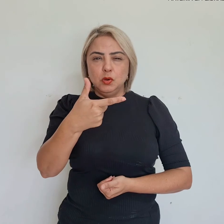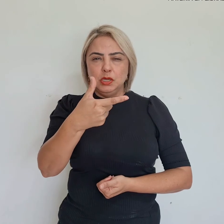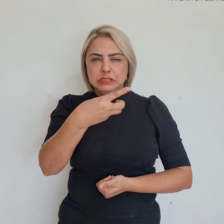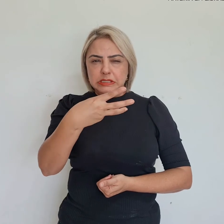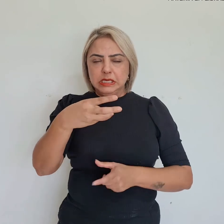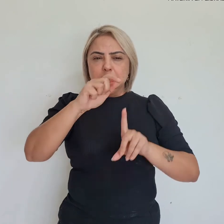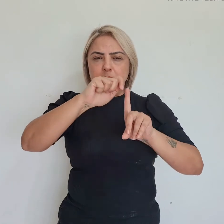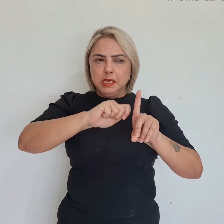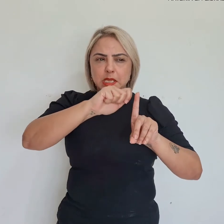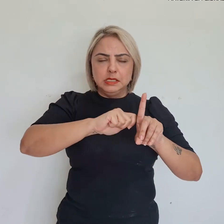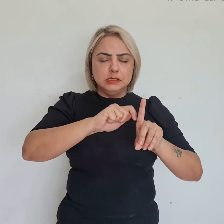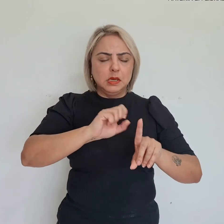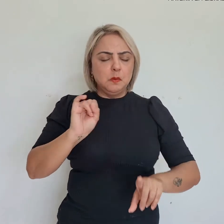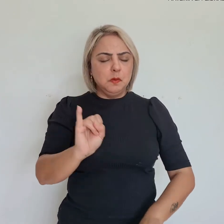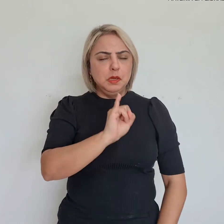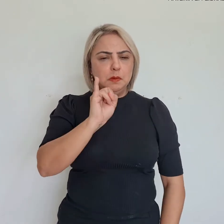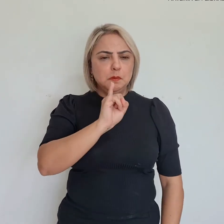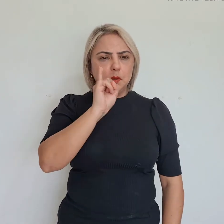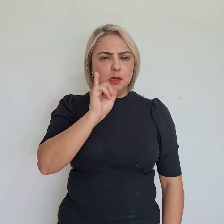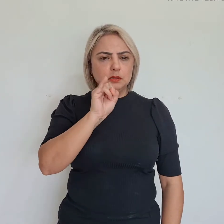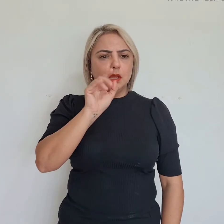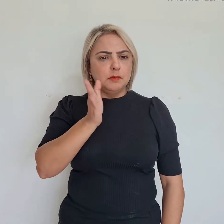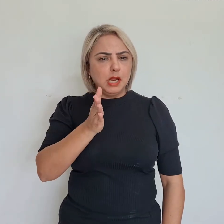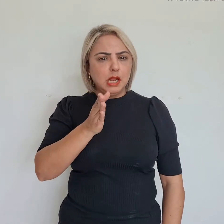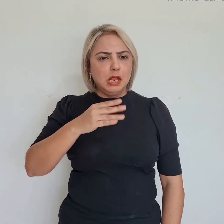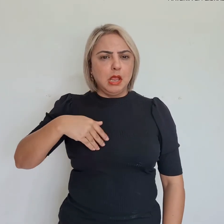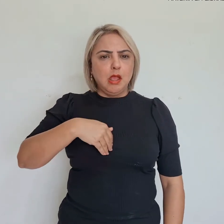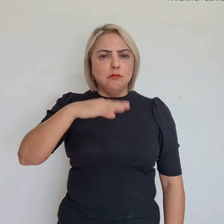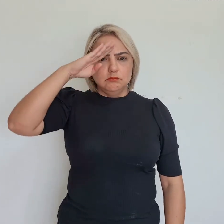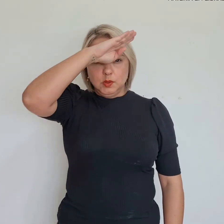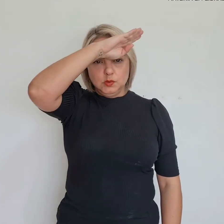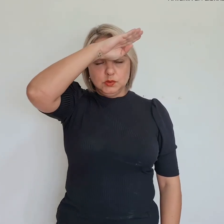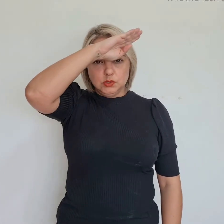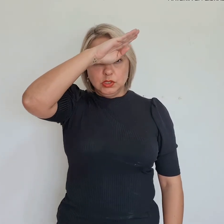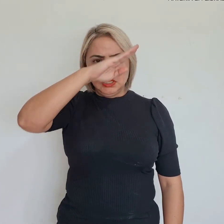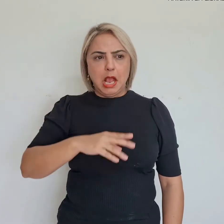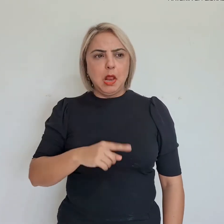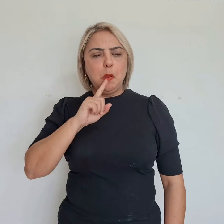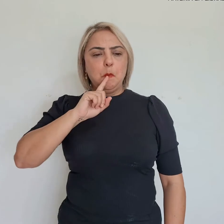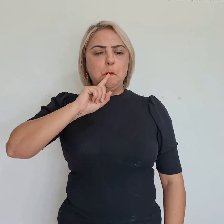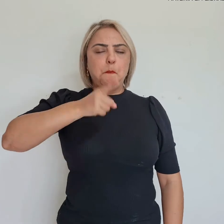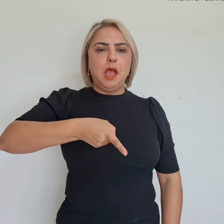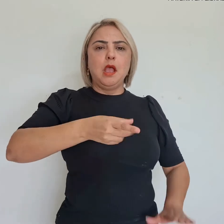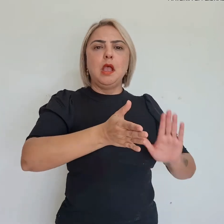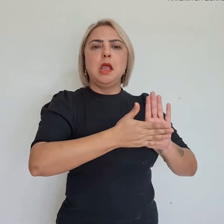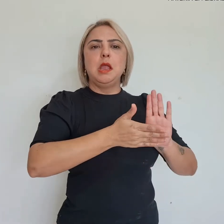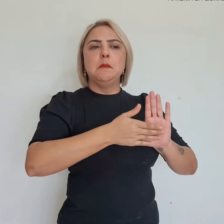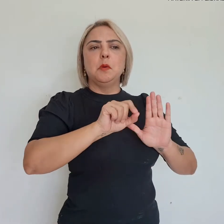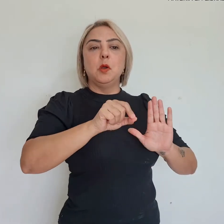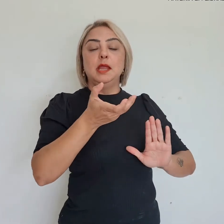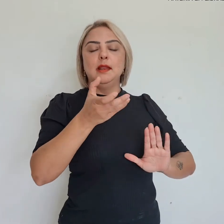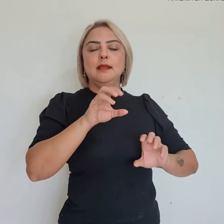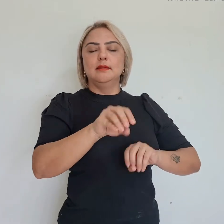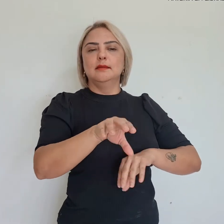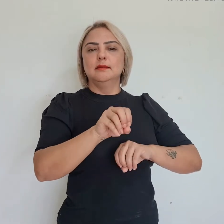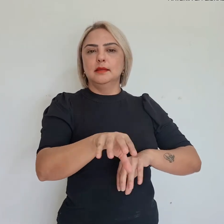serão fundamentais para Jair Bolsonaro impor a pauta que ele quer na educação. A